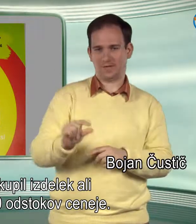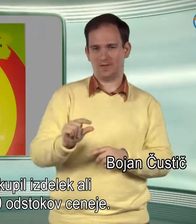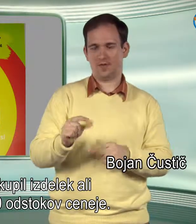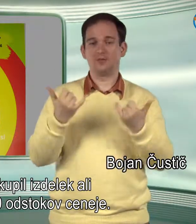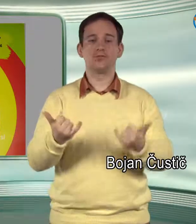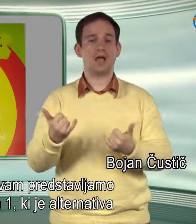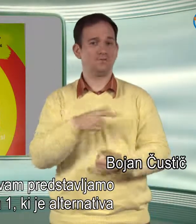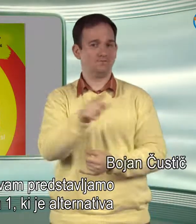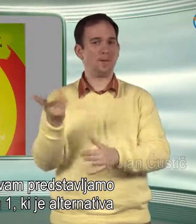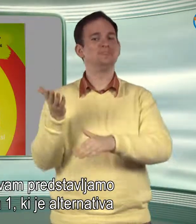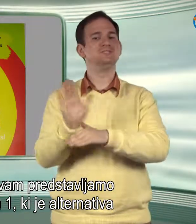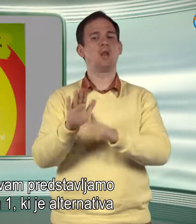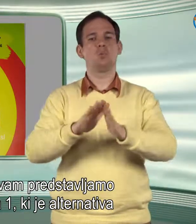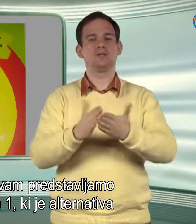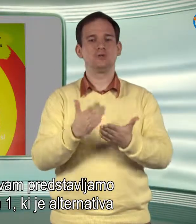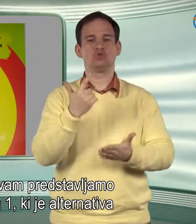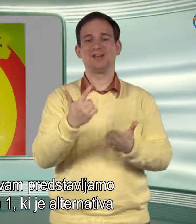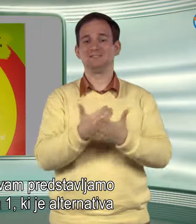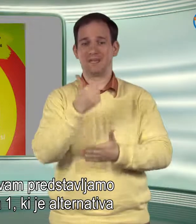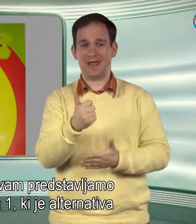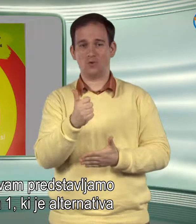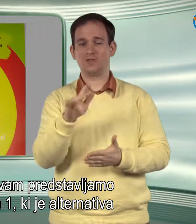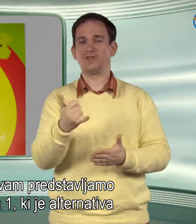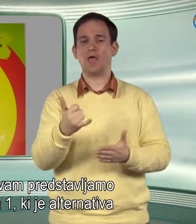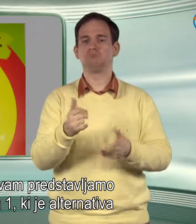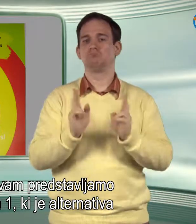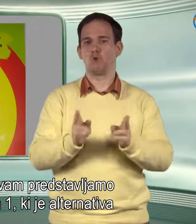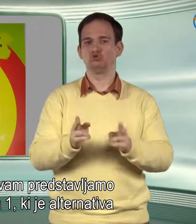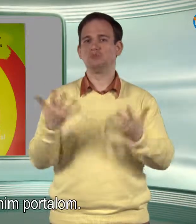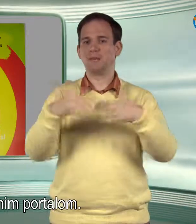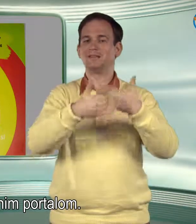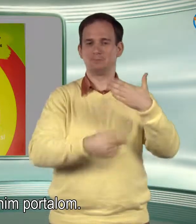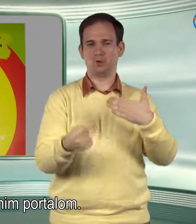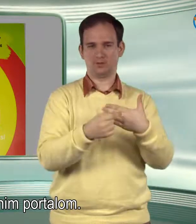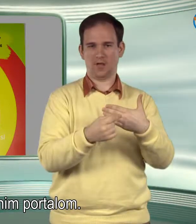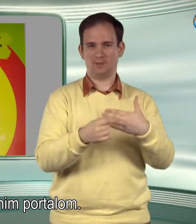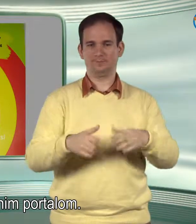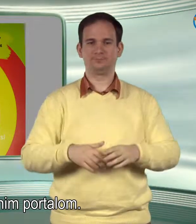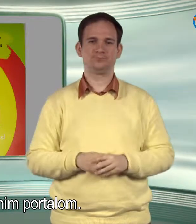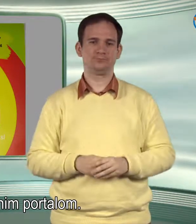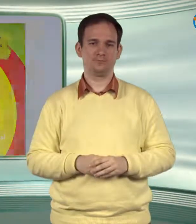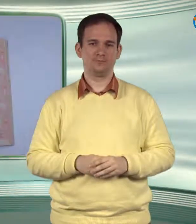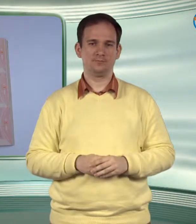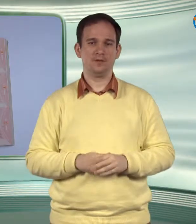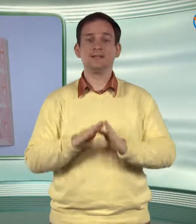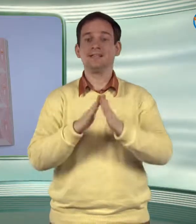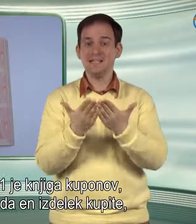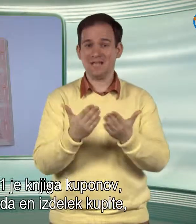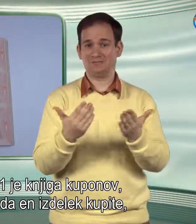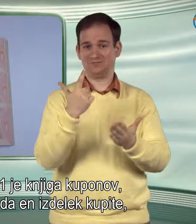ceneje. Danes pa vam predstavljamo knjigo 2 za 1, ki je alternativa spletnim portalom. Knjiga 2